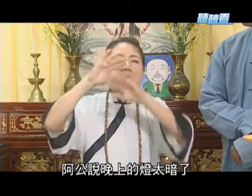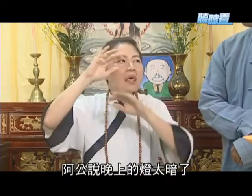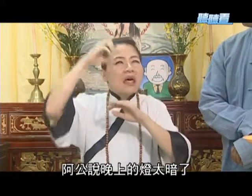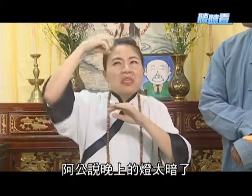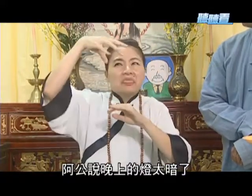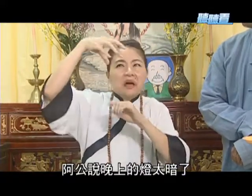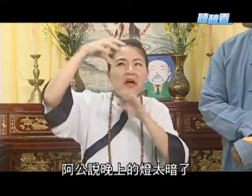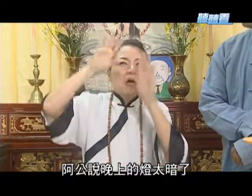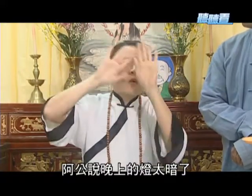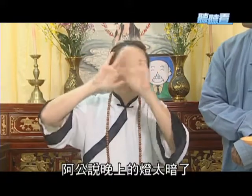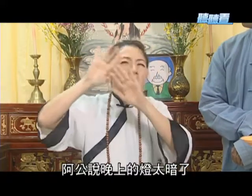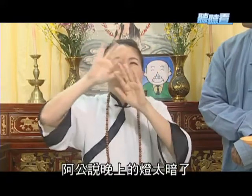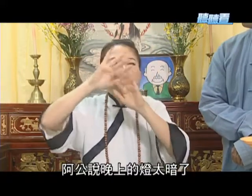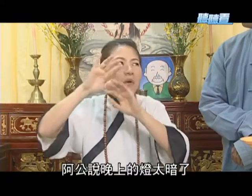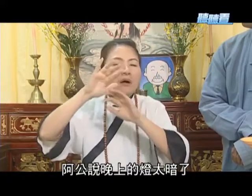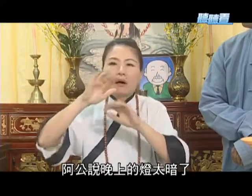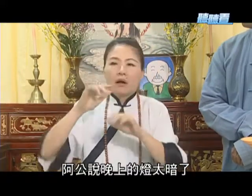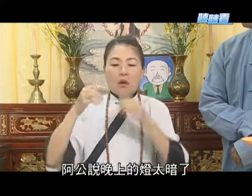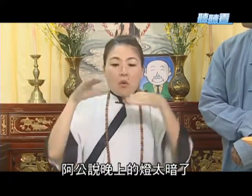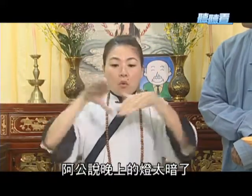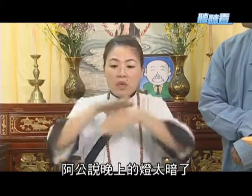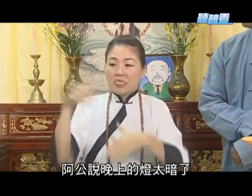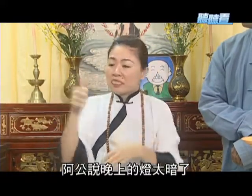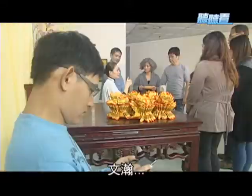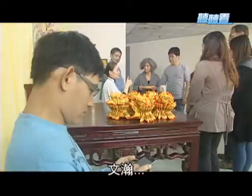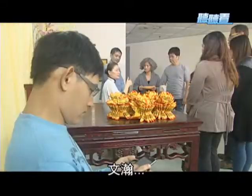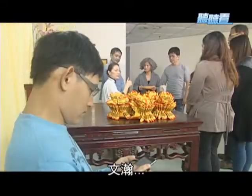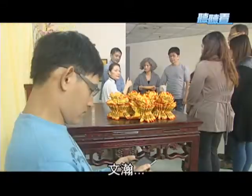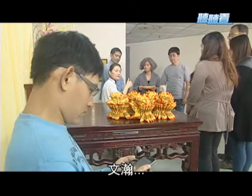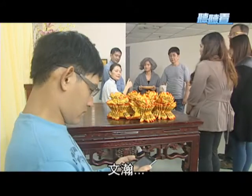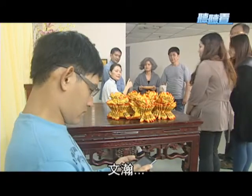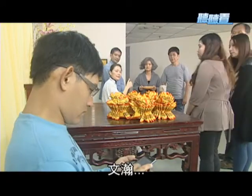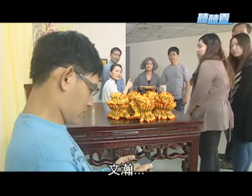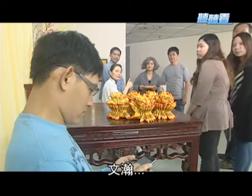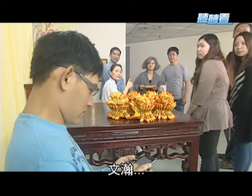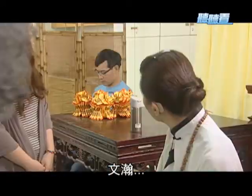灯太暗了，文汉，